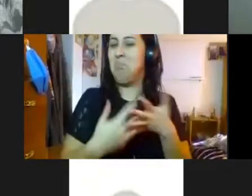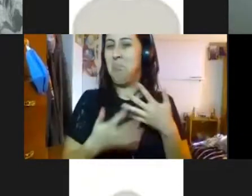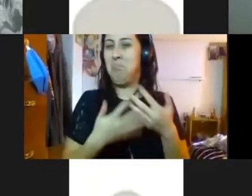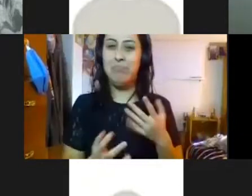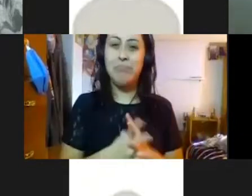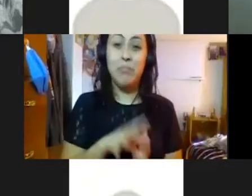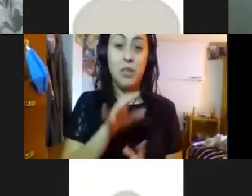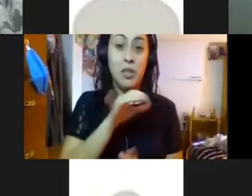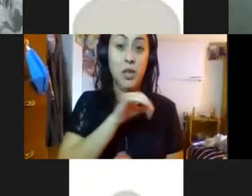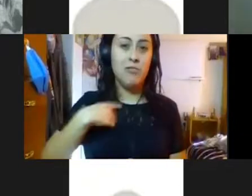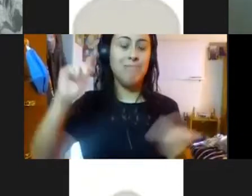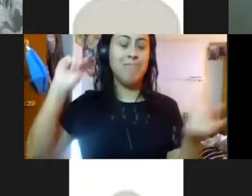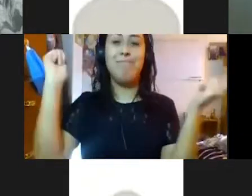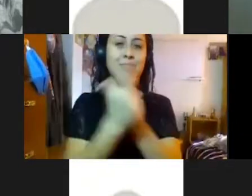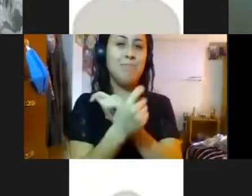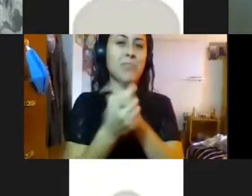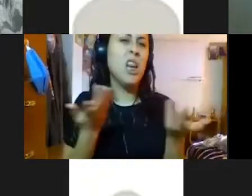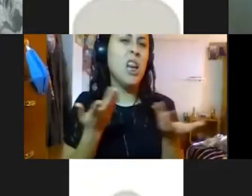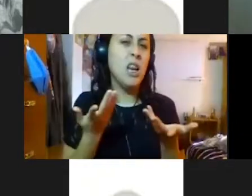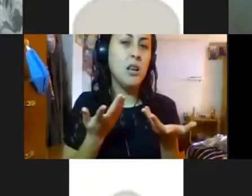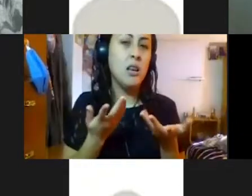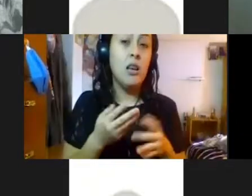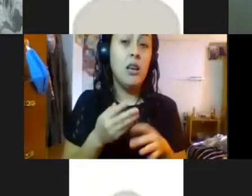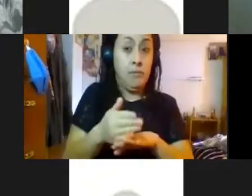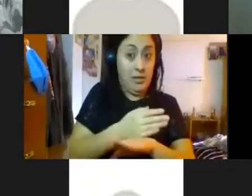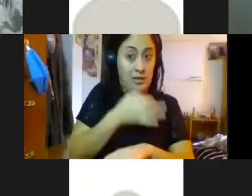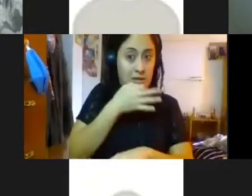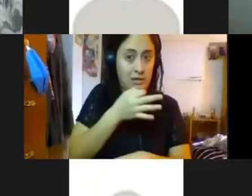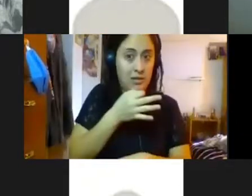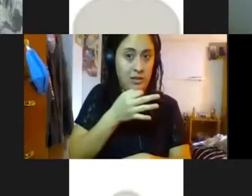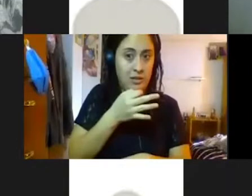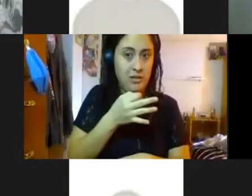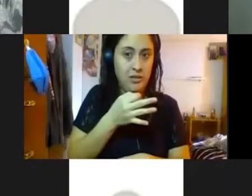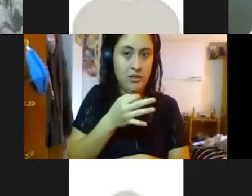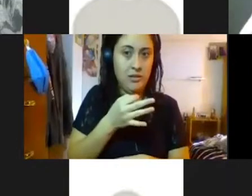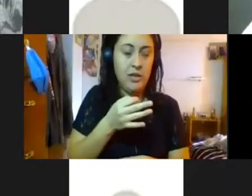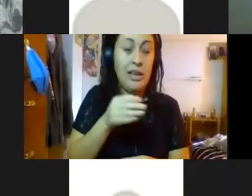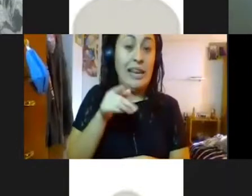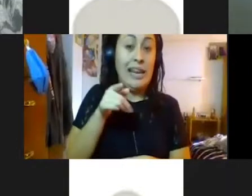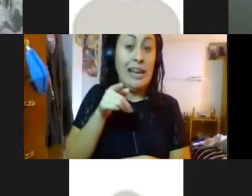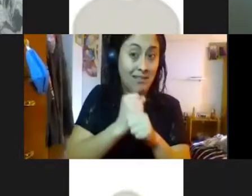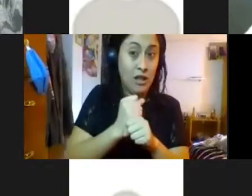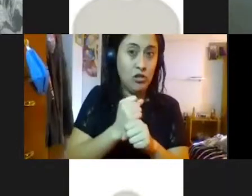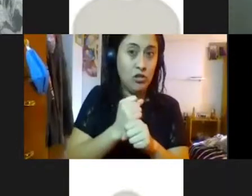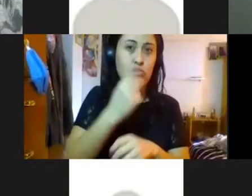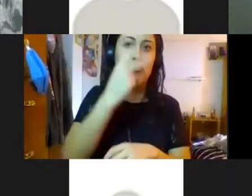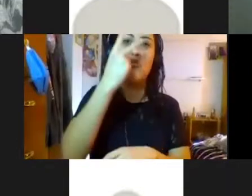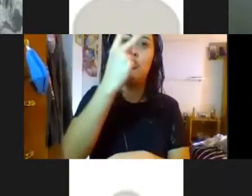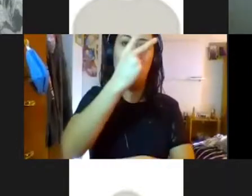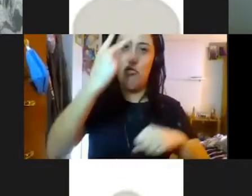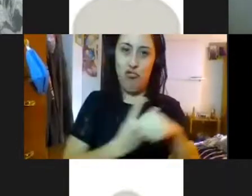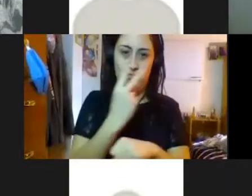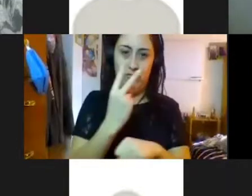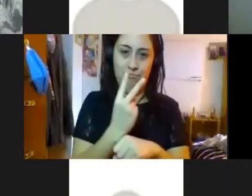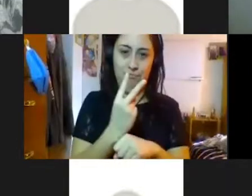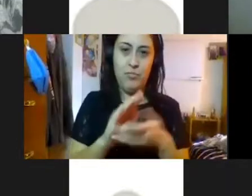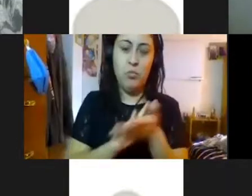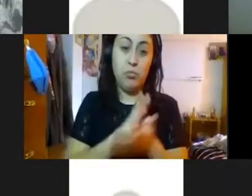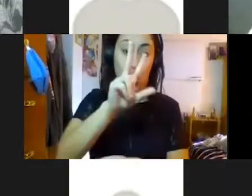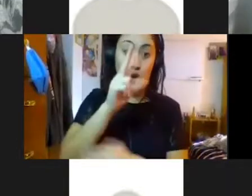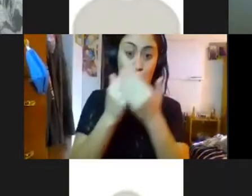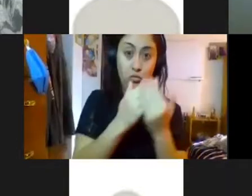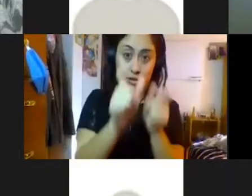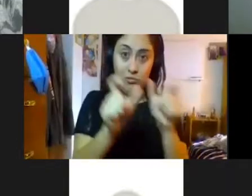Y eso duraba 2 horas y algo, ya cada bloque donde uno recibía 8 estudiantes.